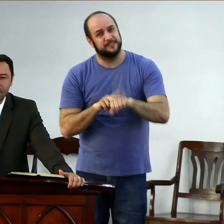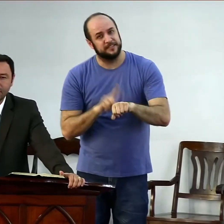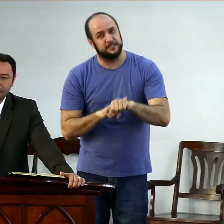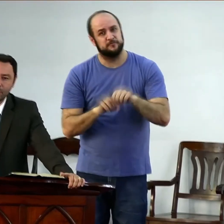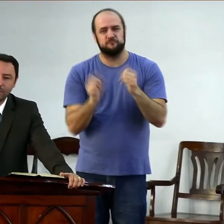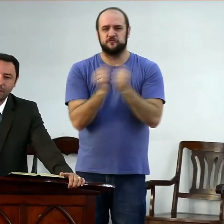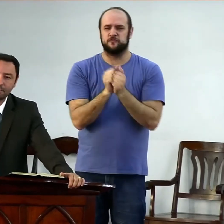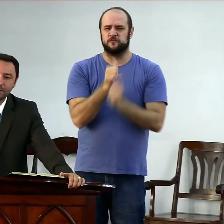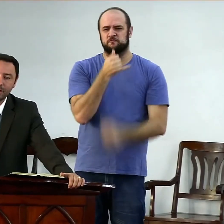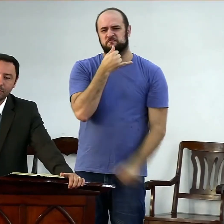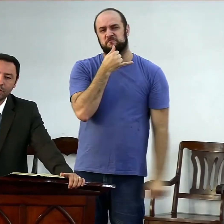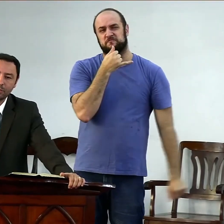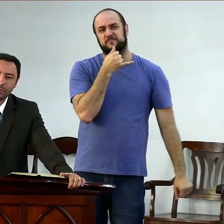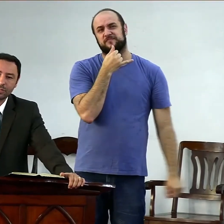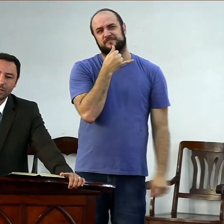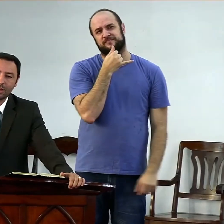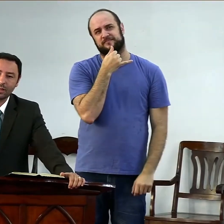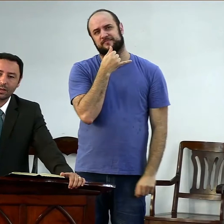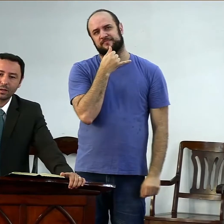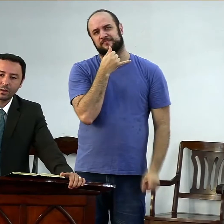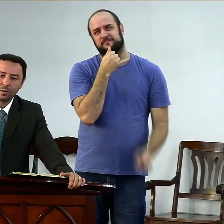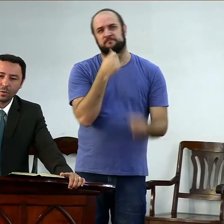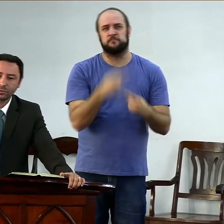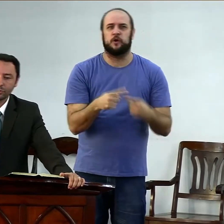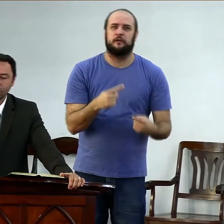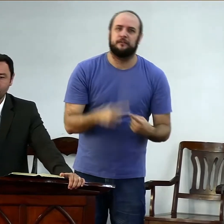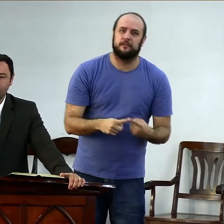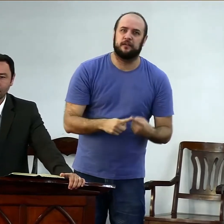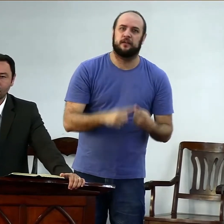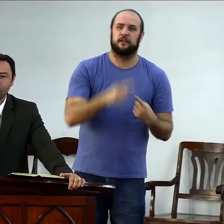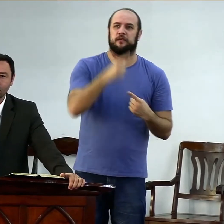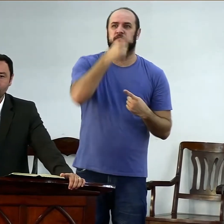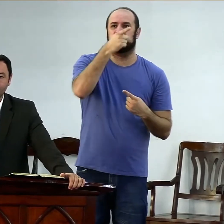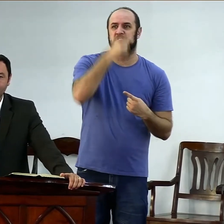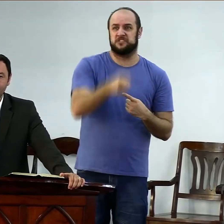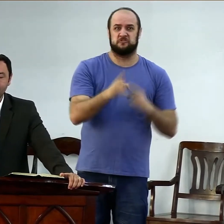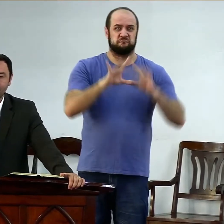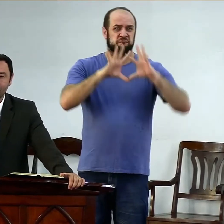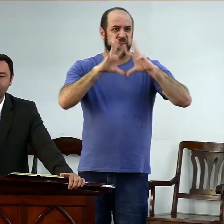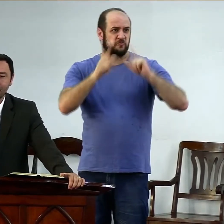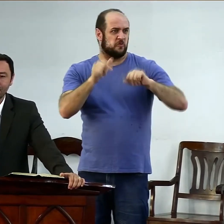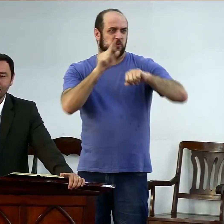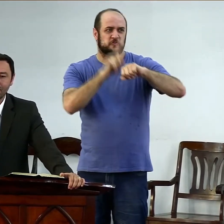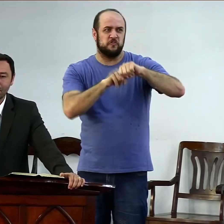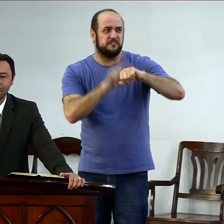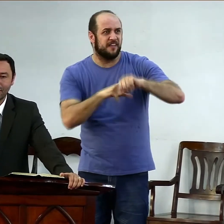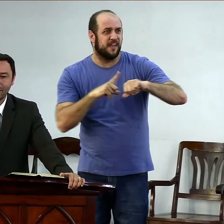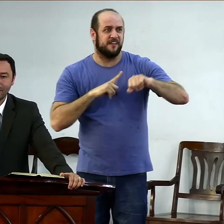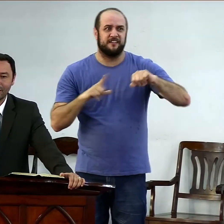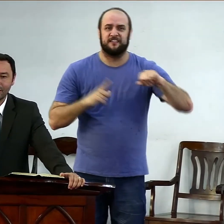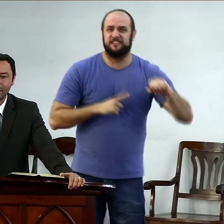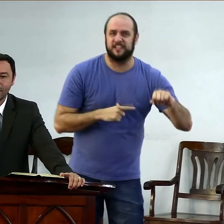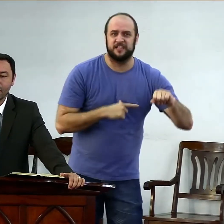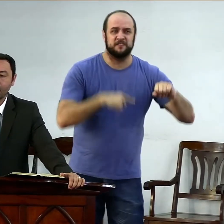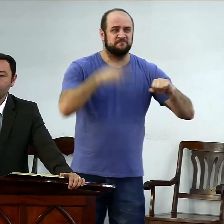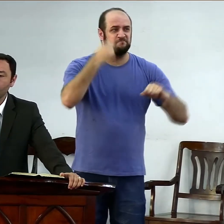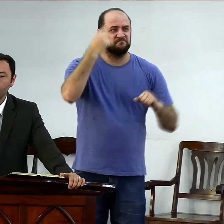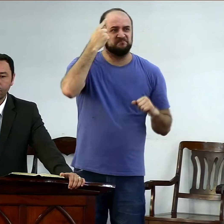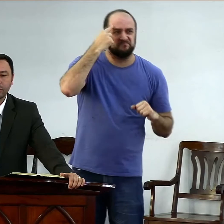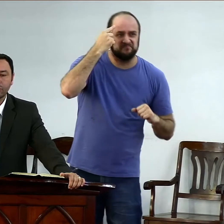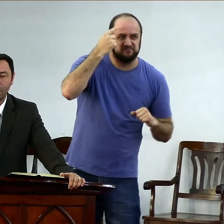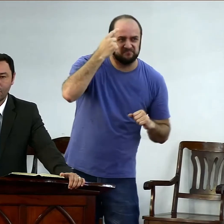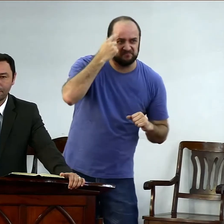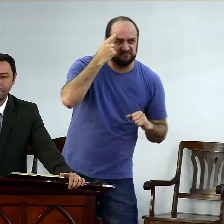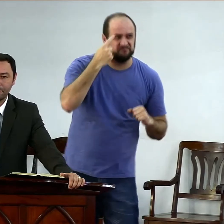triste. Sabe por quê? Porque você condiciona todo o seu tempo para